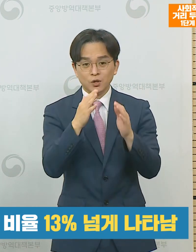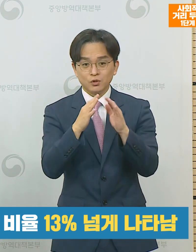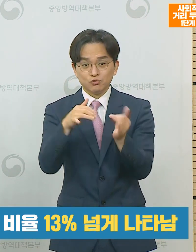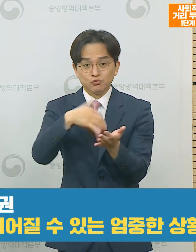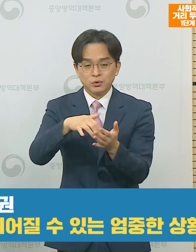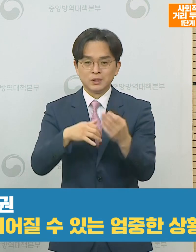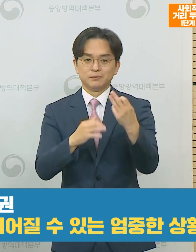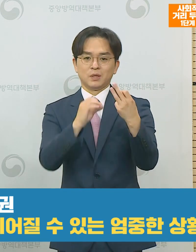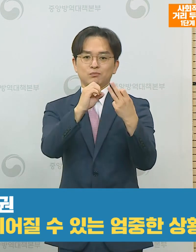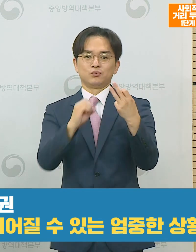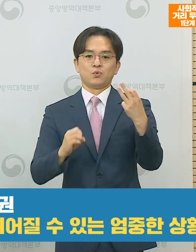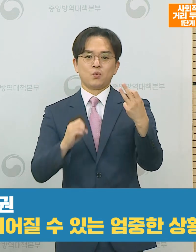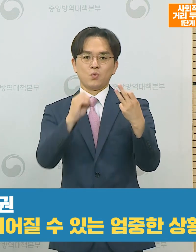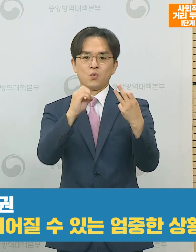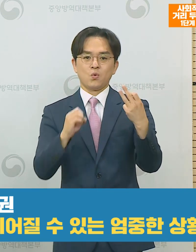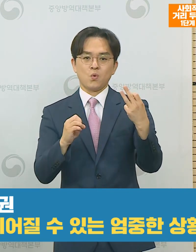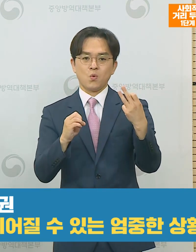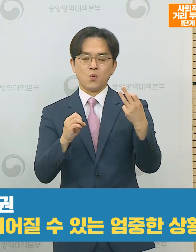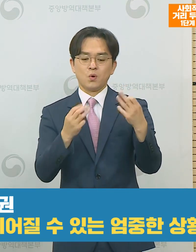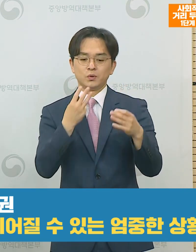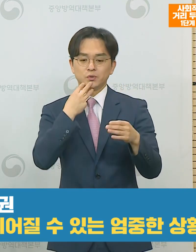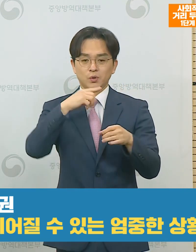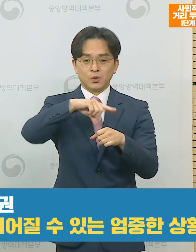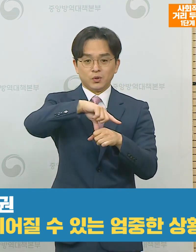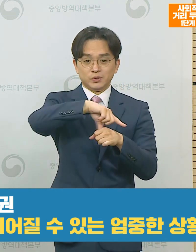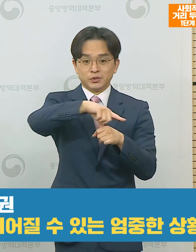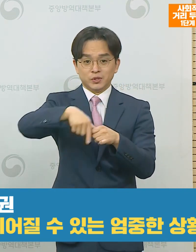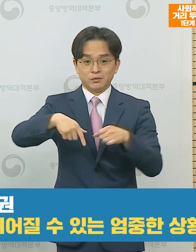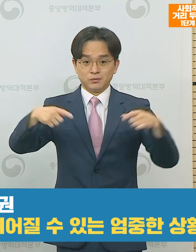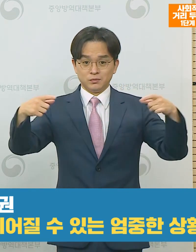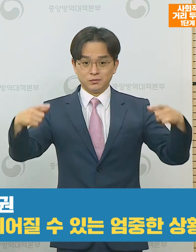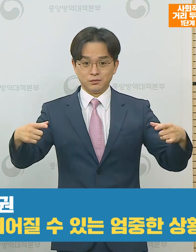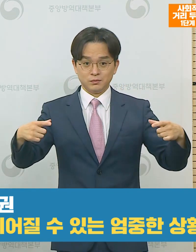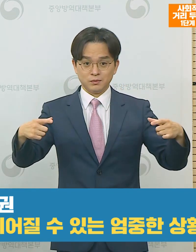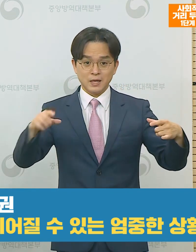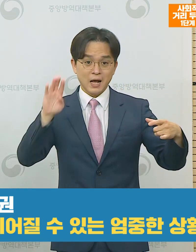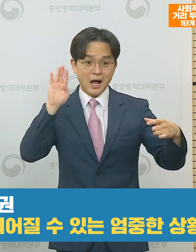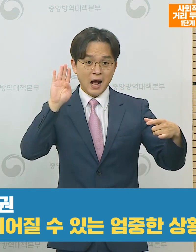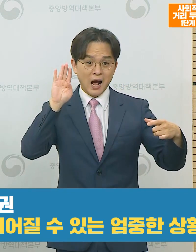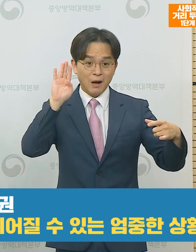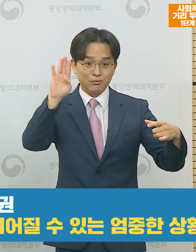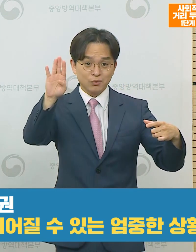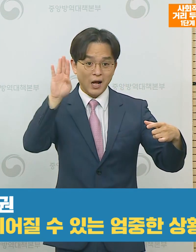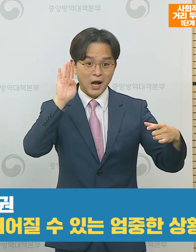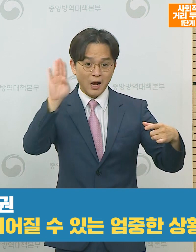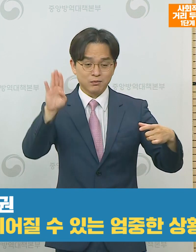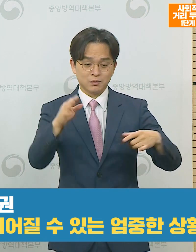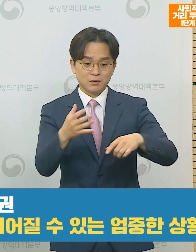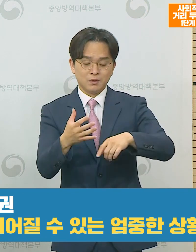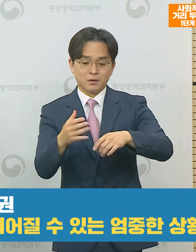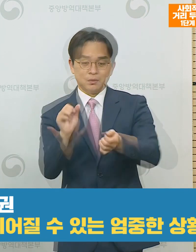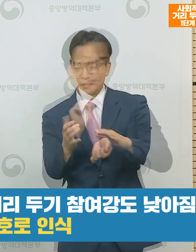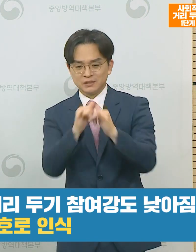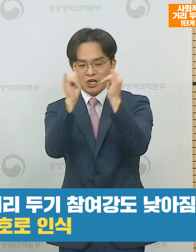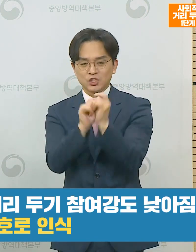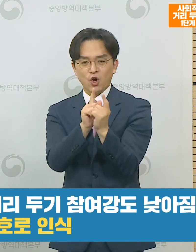나타나고 있어 지금 수도권은 코로나19 대규모 집단 유행으로 이어질 수 있는 엄중한